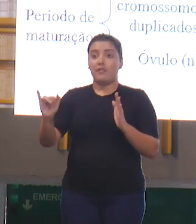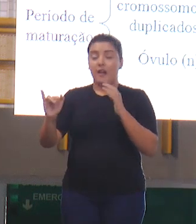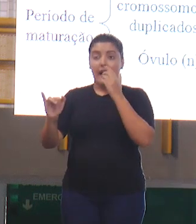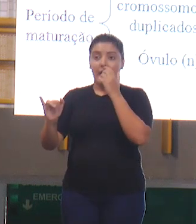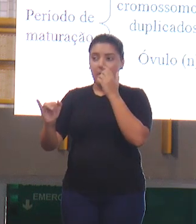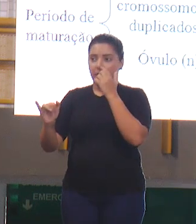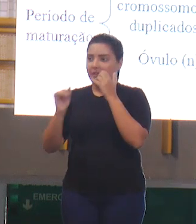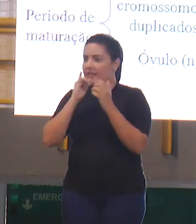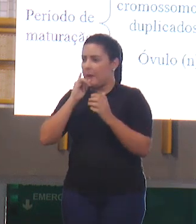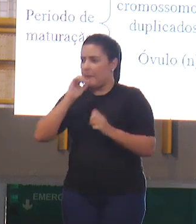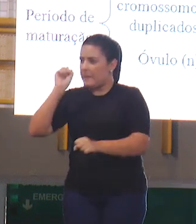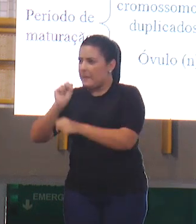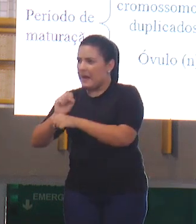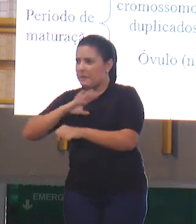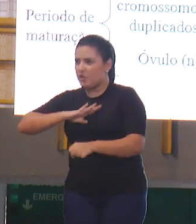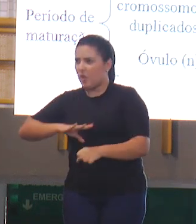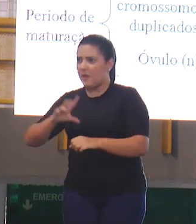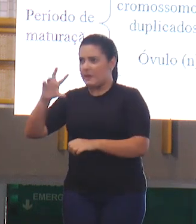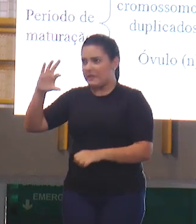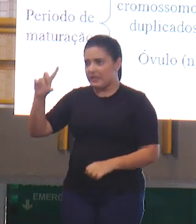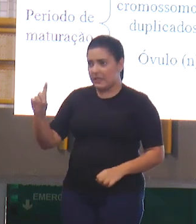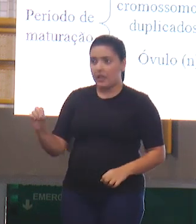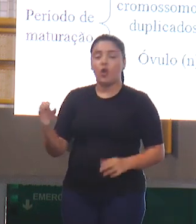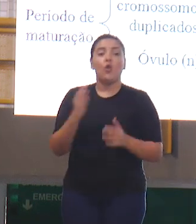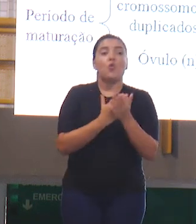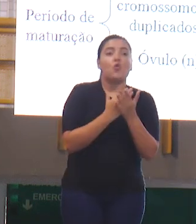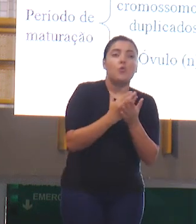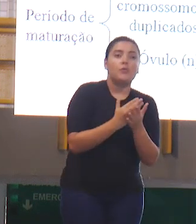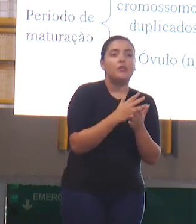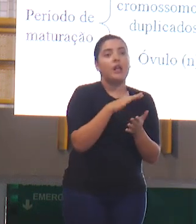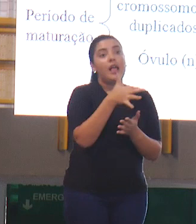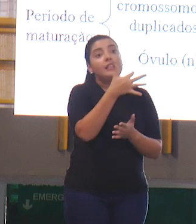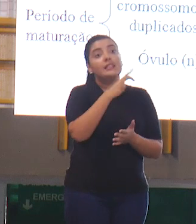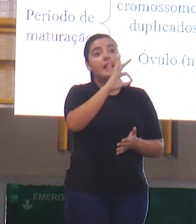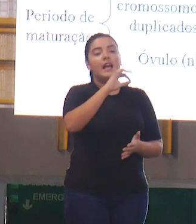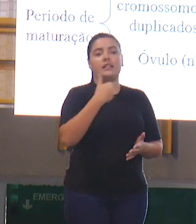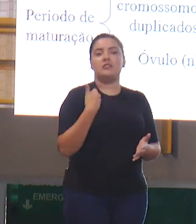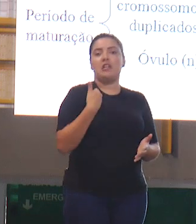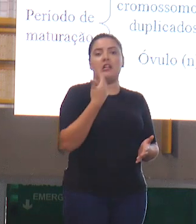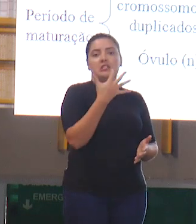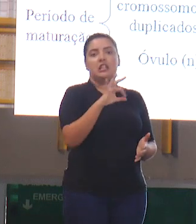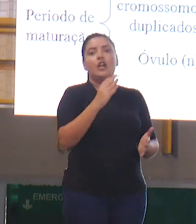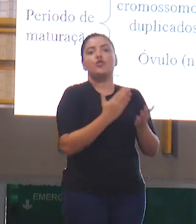menopausa precoce. Tipo, se ela começou o ciclo menstrual por volta dos 10 anos,